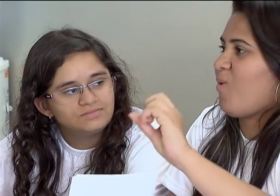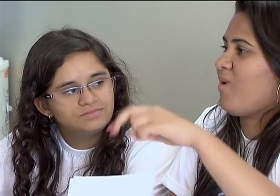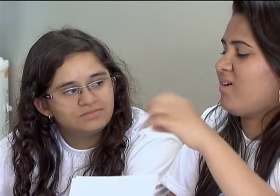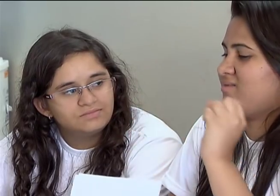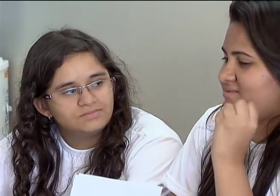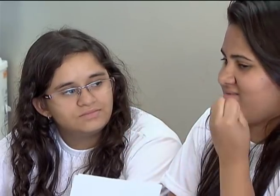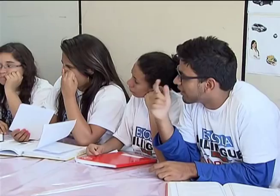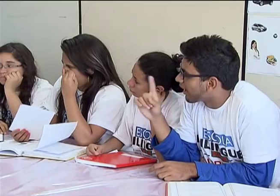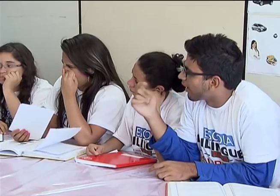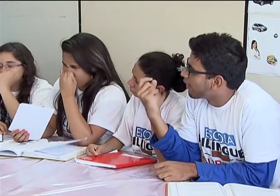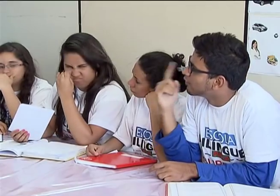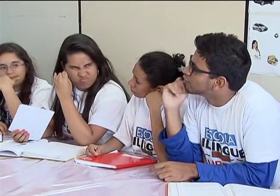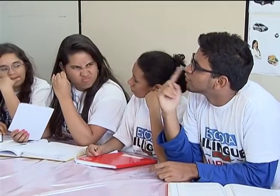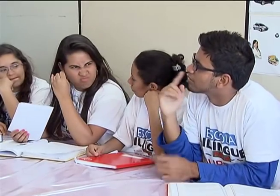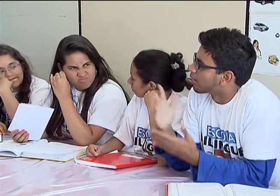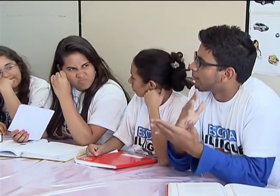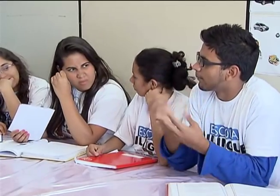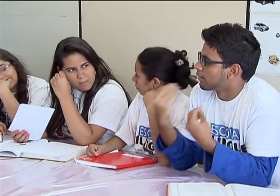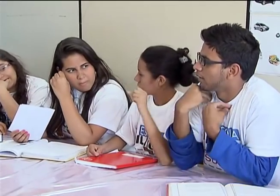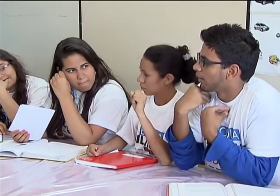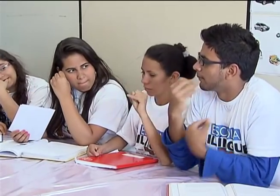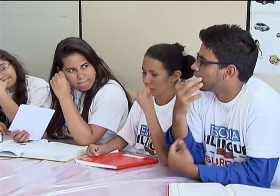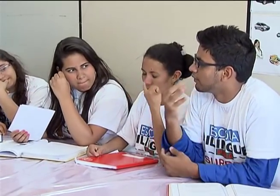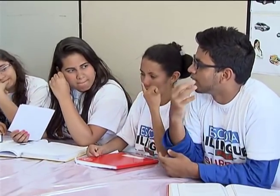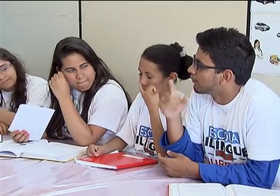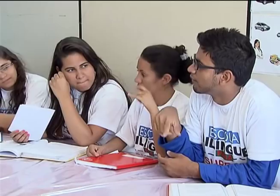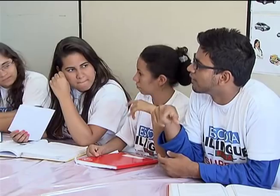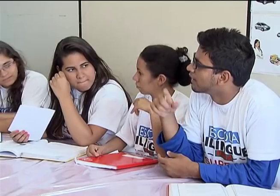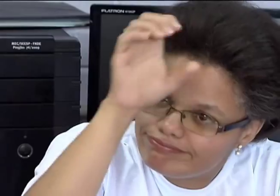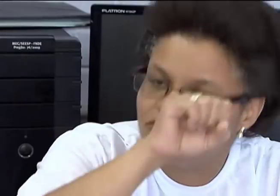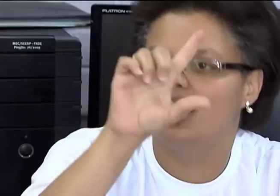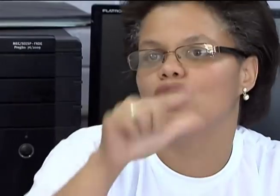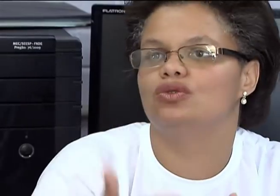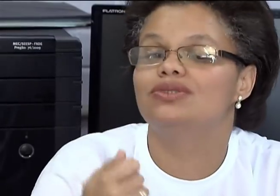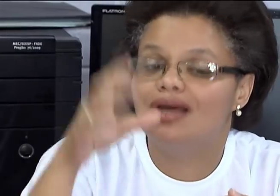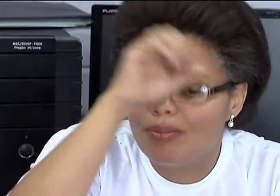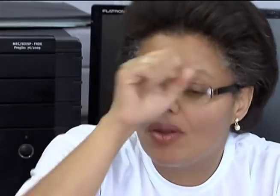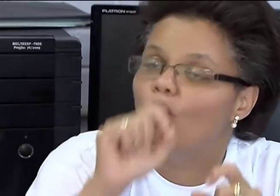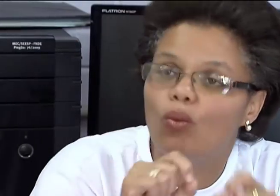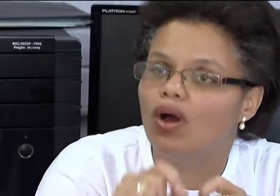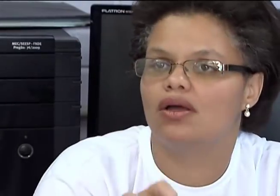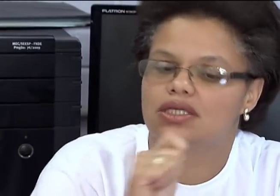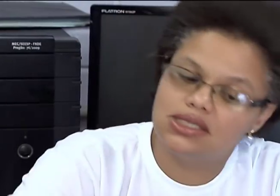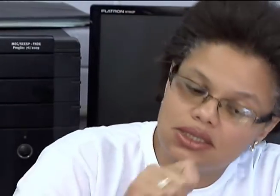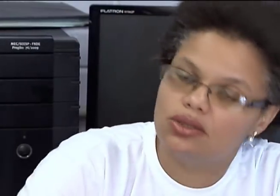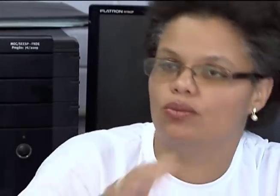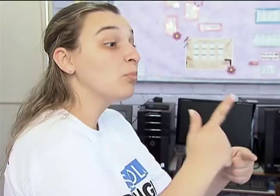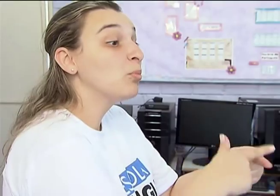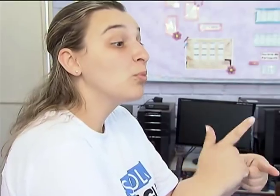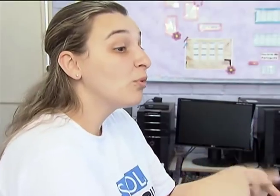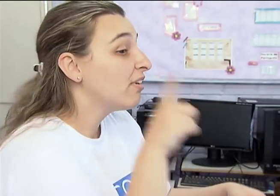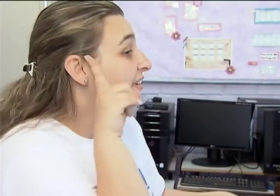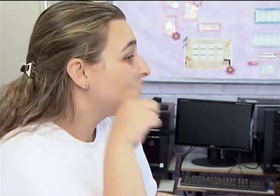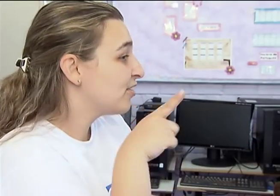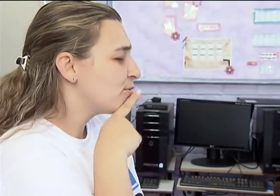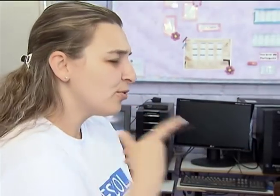aula, alunos surdos e ouvintes dividem o mesmo espaço para aprender as disciplinas do currículo. A única matéria que eles têm numa